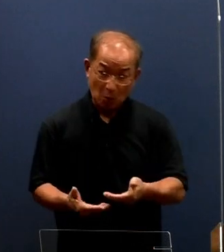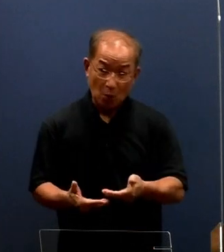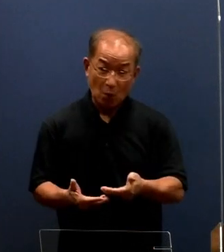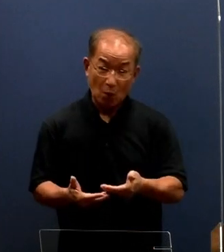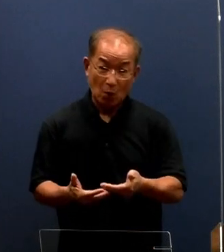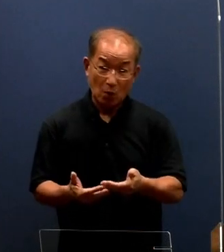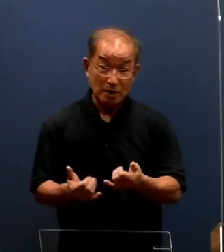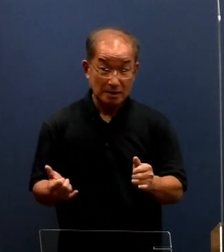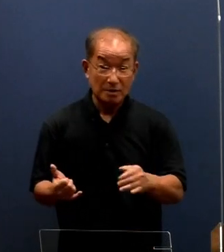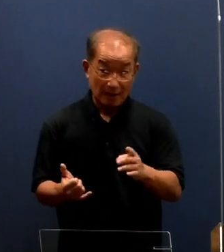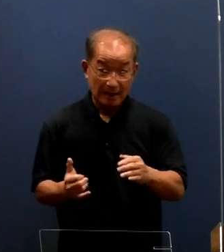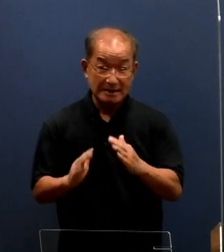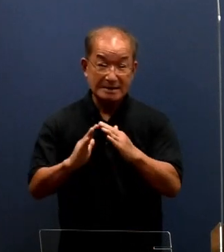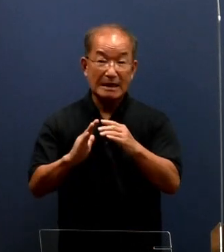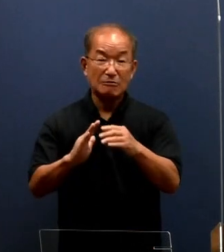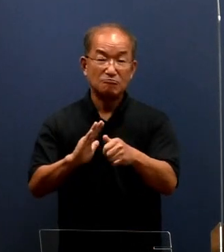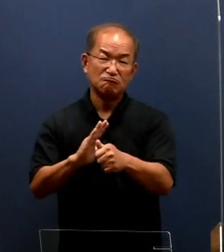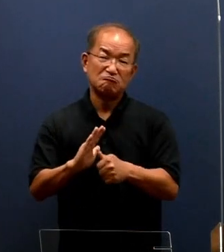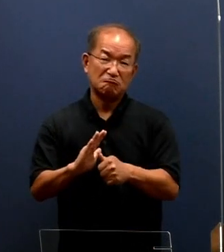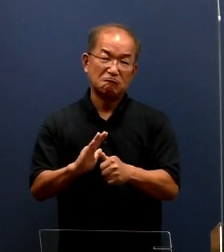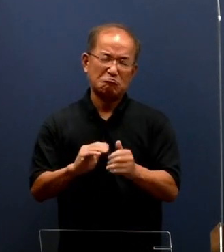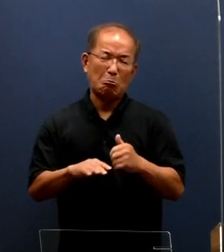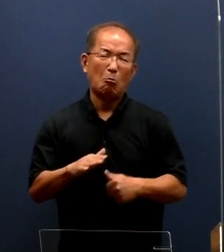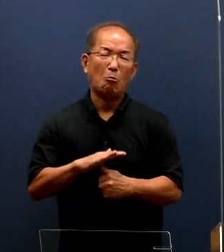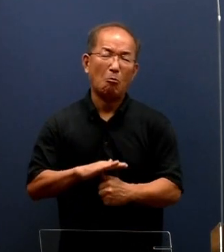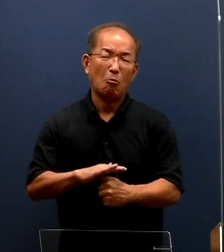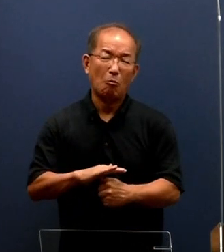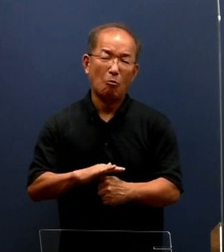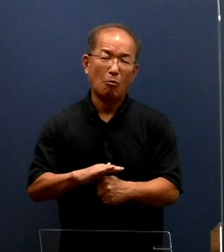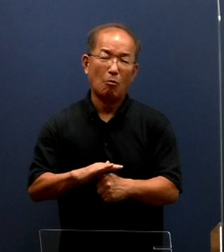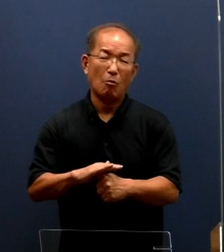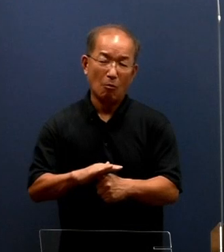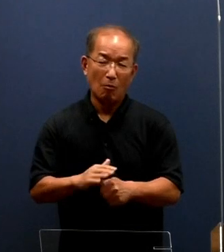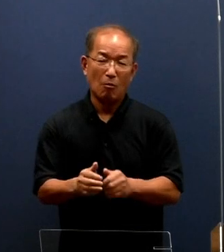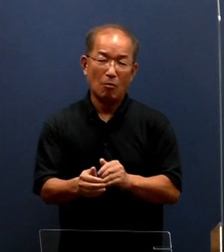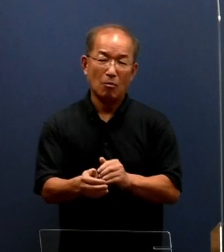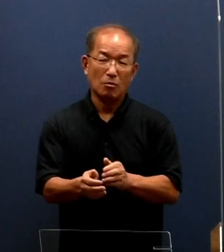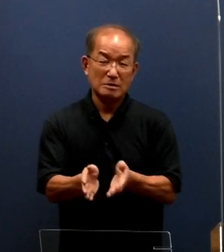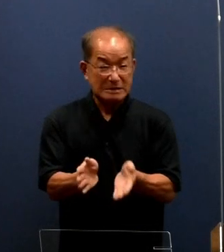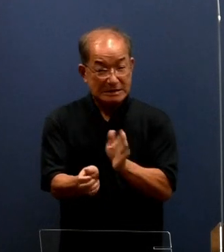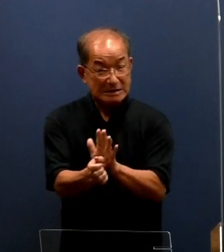を自宅で放置したり、で治療が